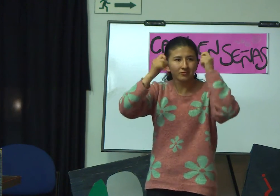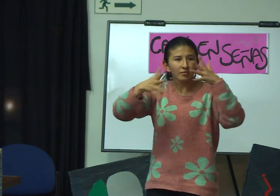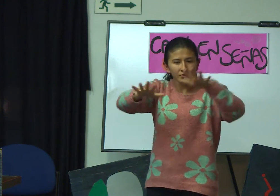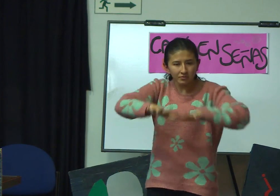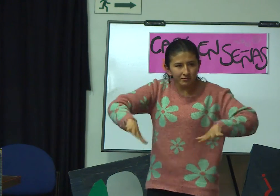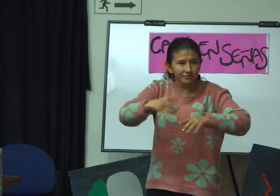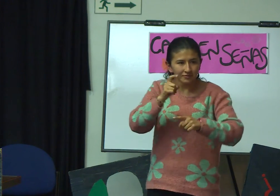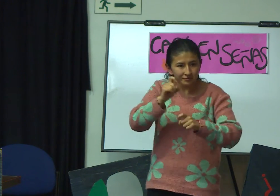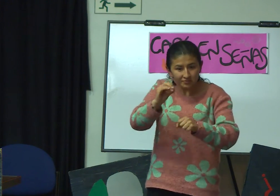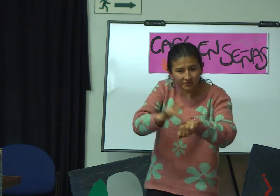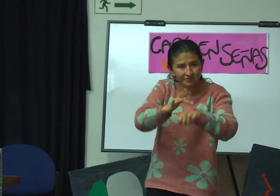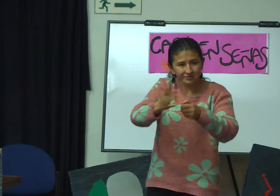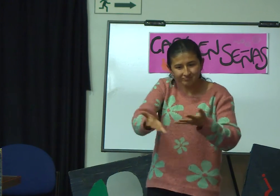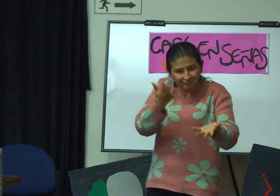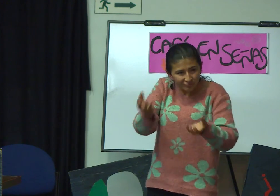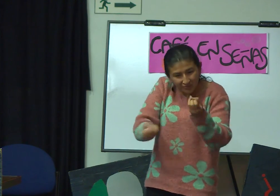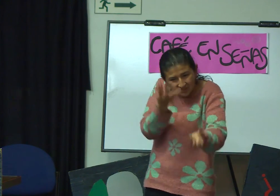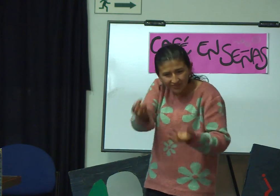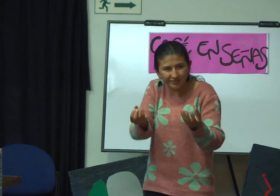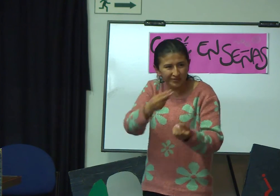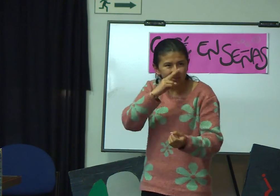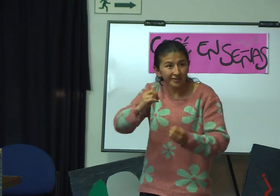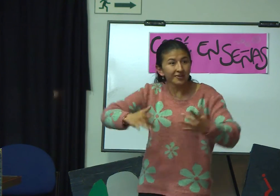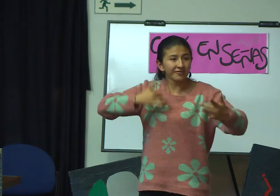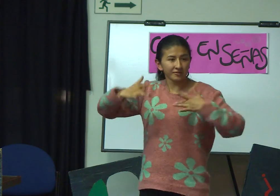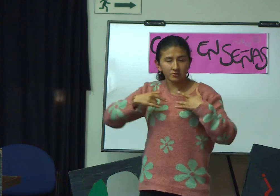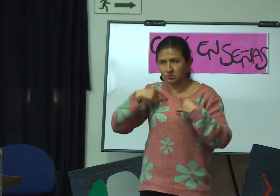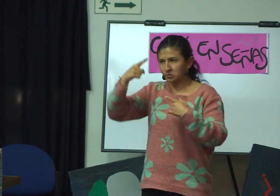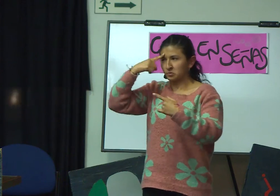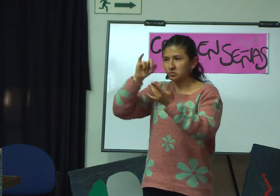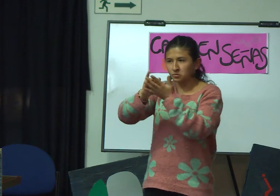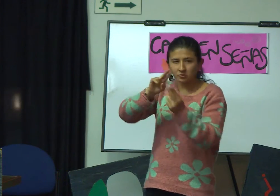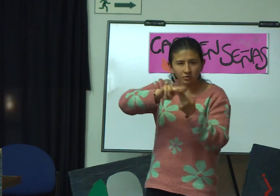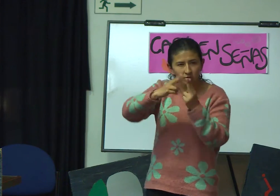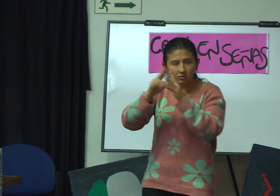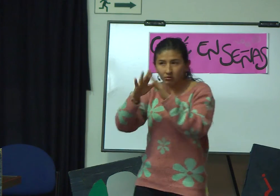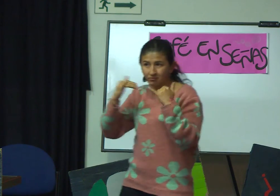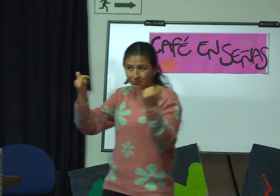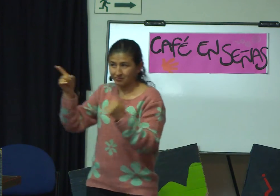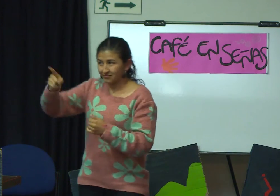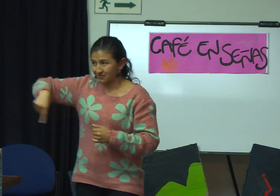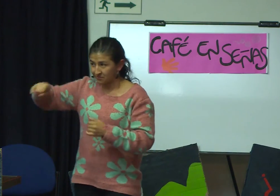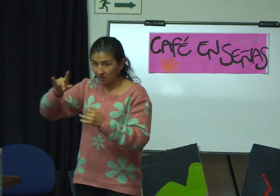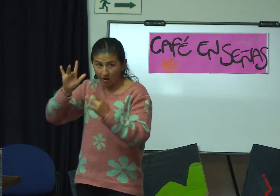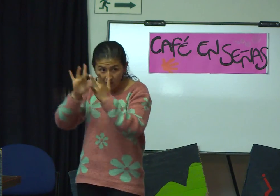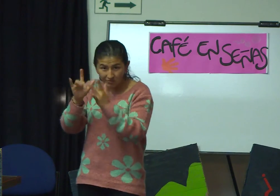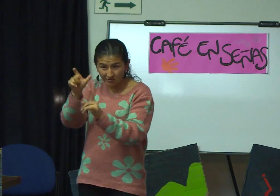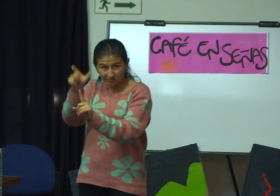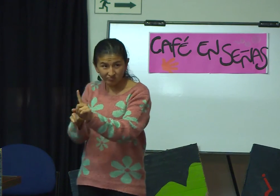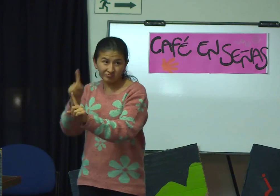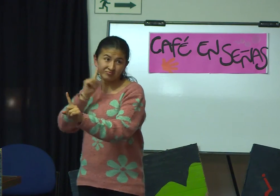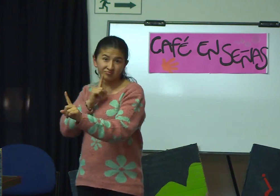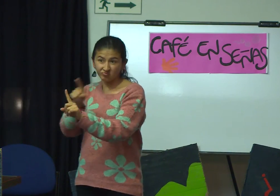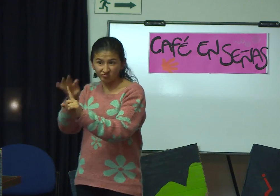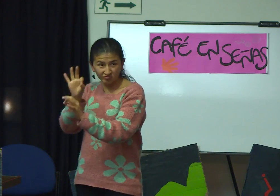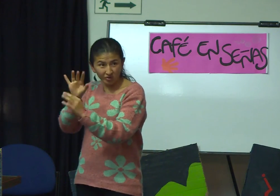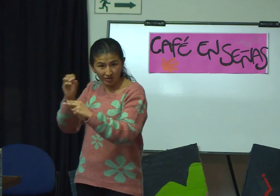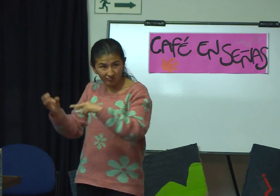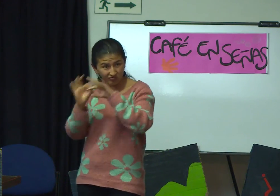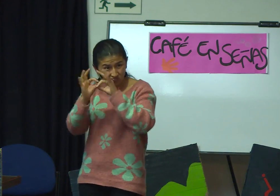Bueno, con respecto al video y a lo que decía la profesora Esperanza, nosotros debemos ser maestros creativos que tengamos muchas ideas para trabajar con los